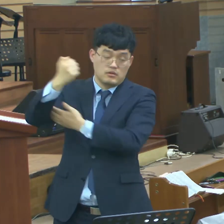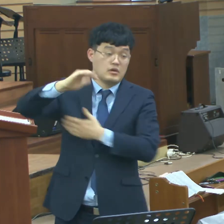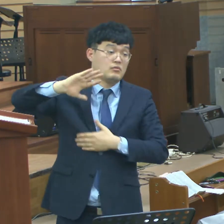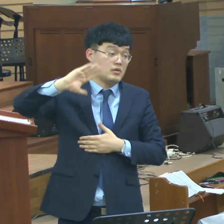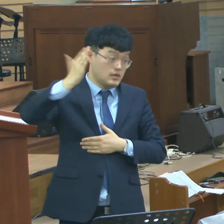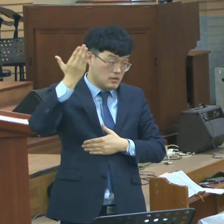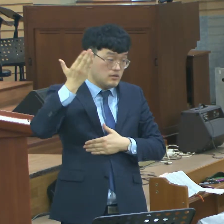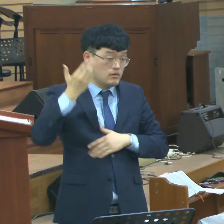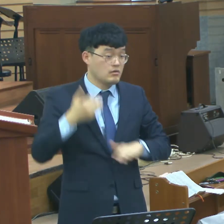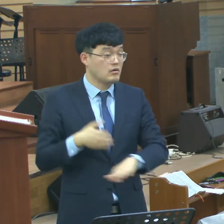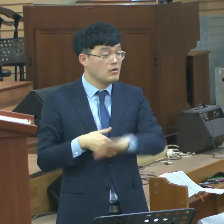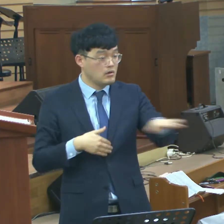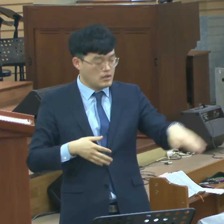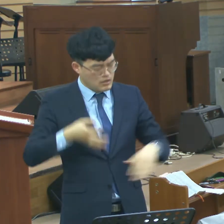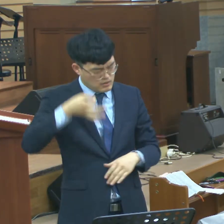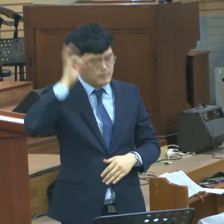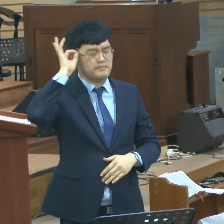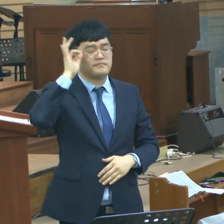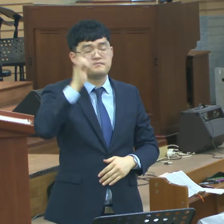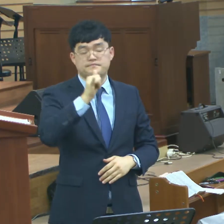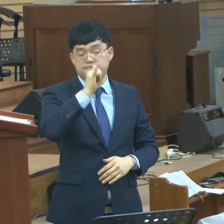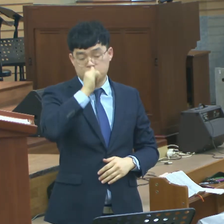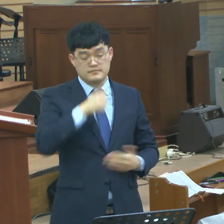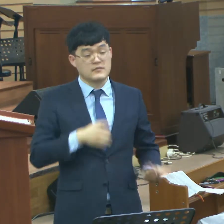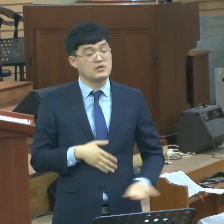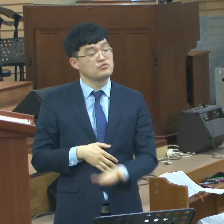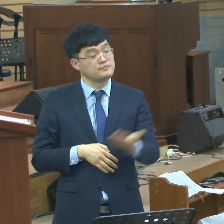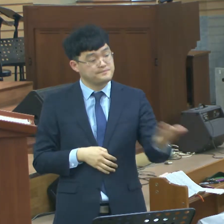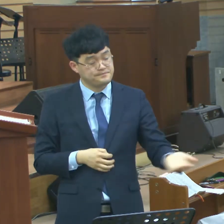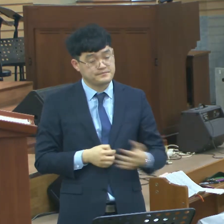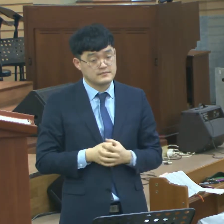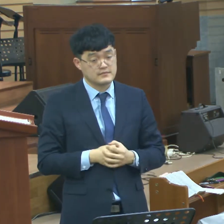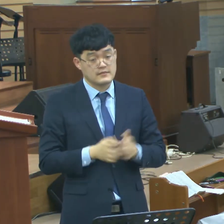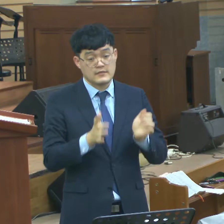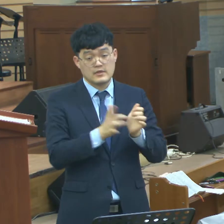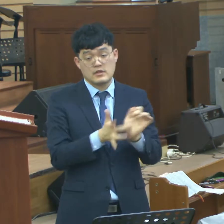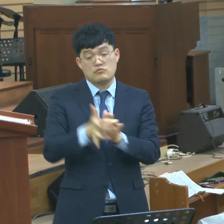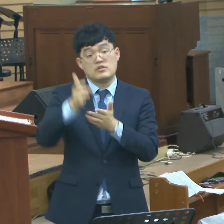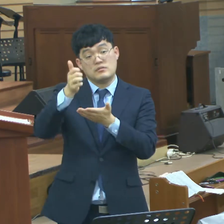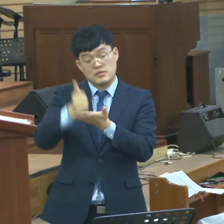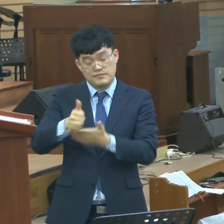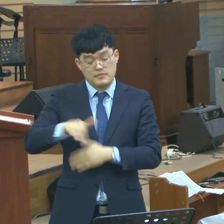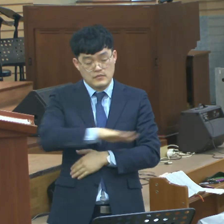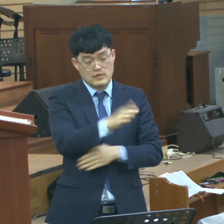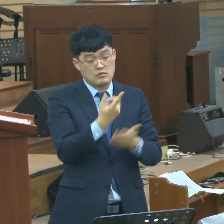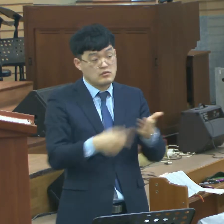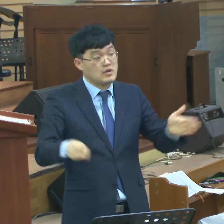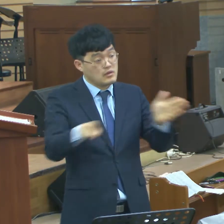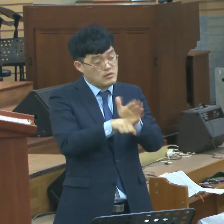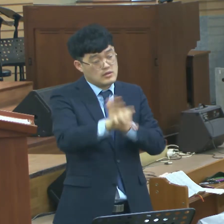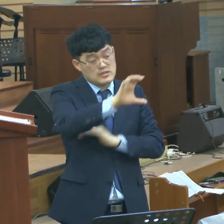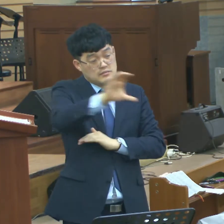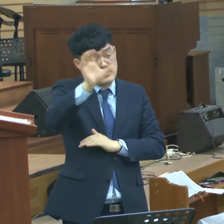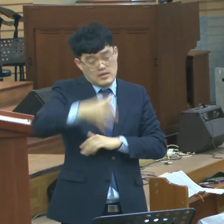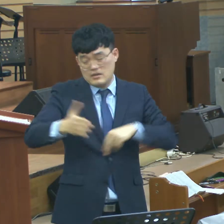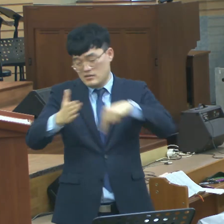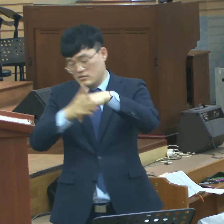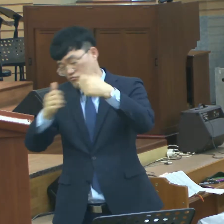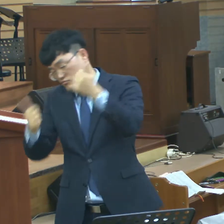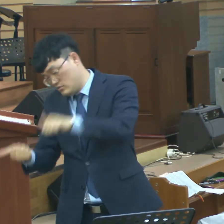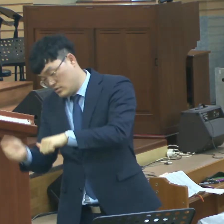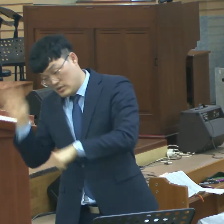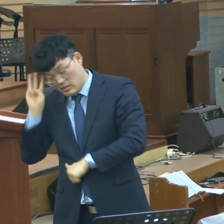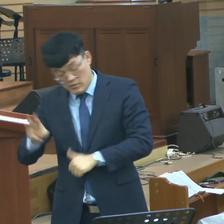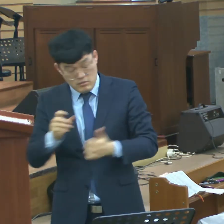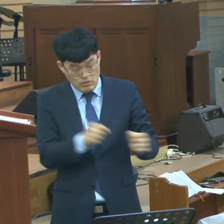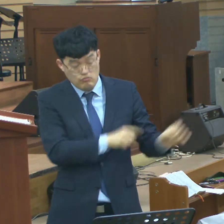것을 우리는 깨달을 수가 있습니다. 성도 여러분, 예수님이 우리를 위해서 십자가에 죽으시고 3일 만에 부활하신